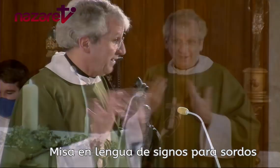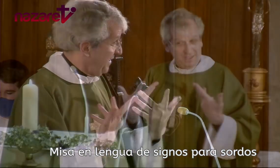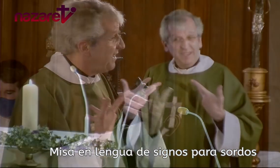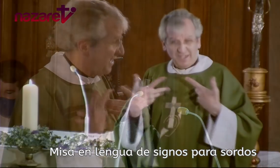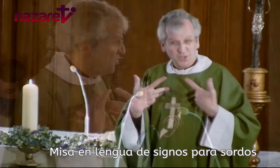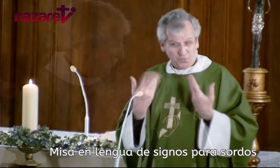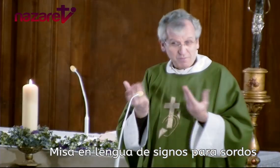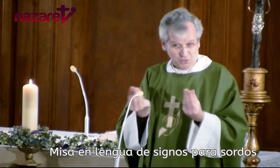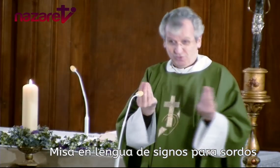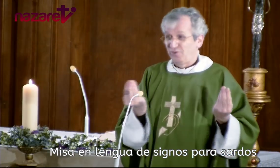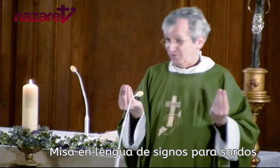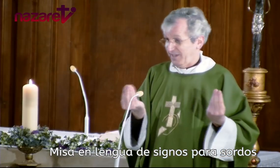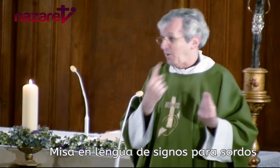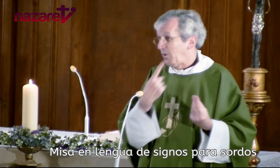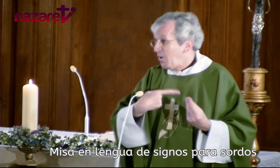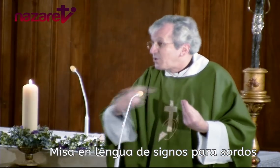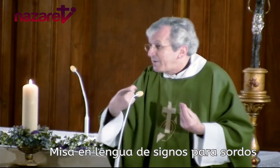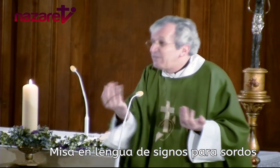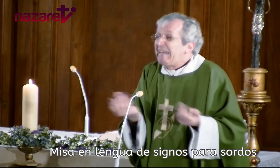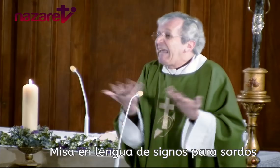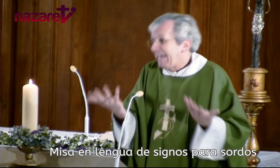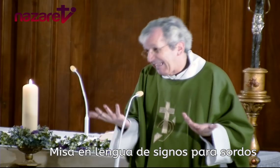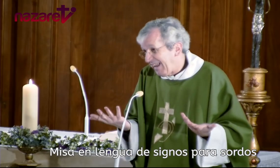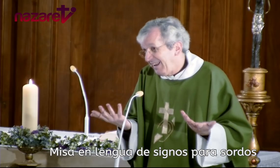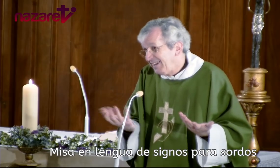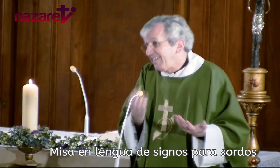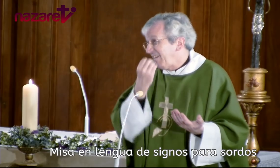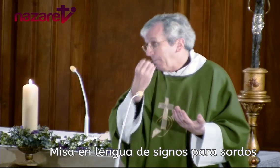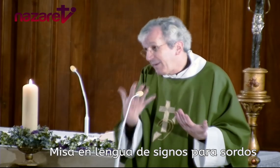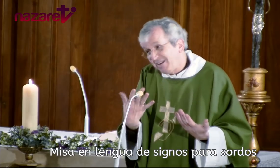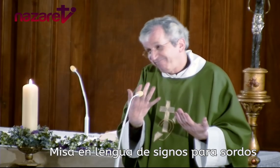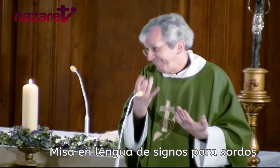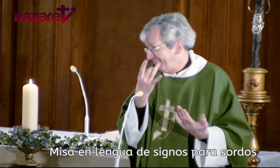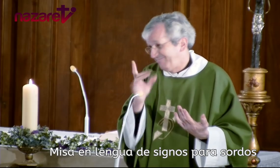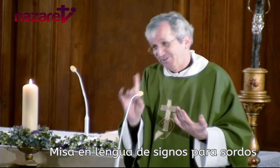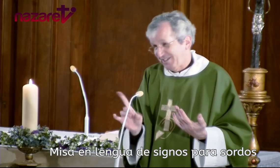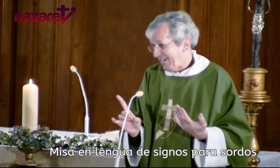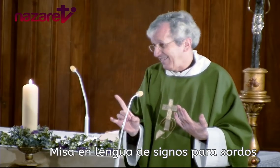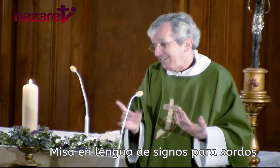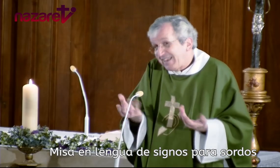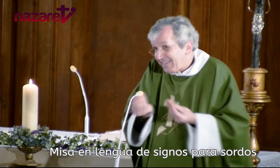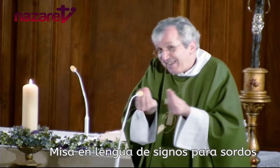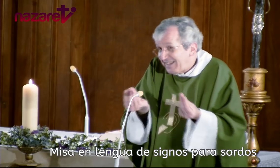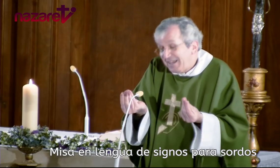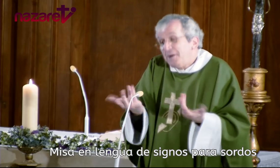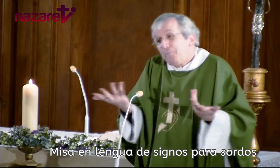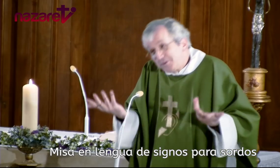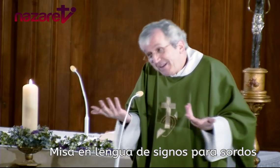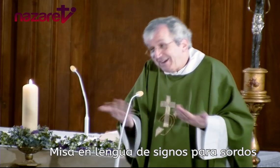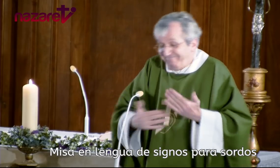y que sufrimos todos, cuando nos preguntan ¿qué tal? Decir bien no es fácil, hay que decir pues